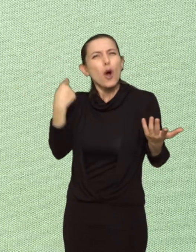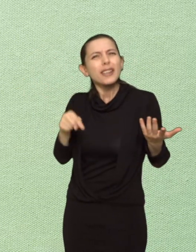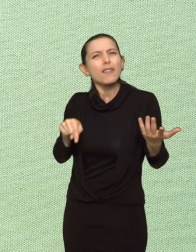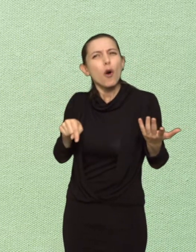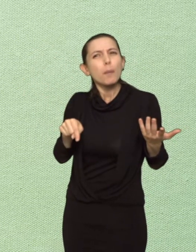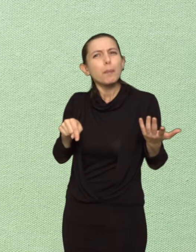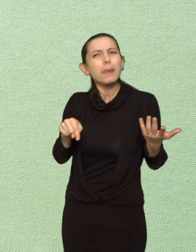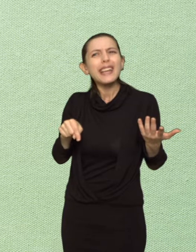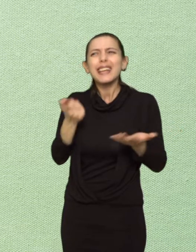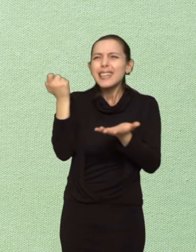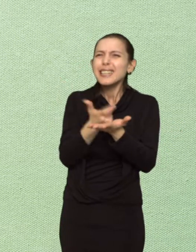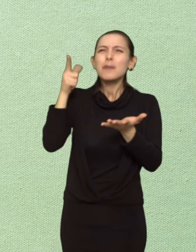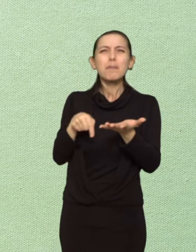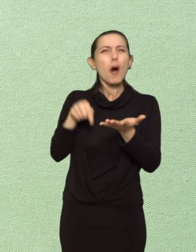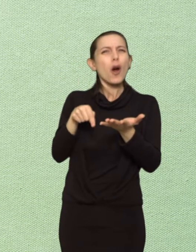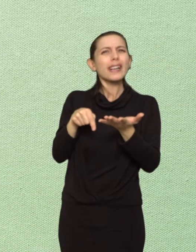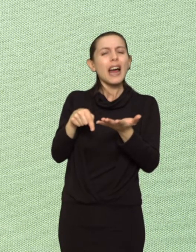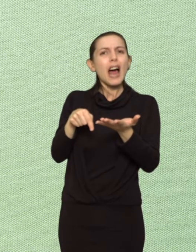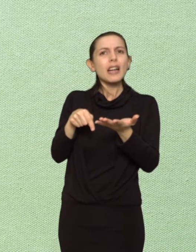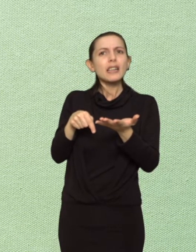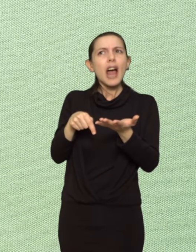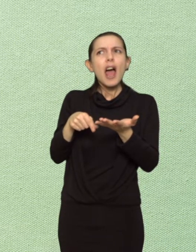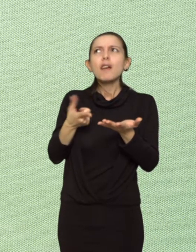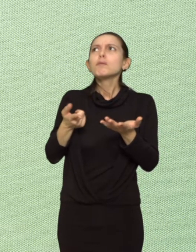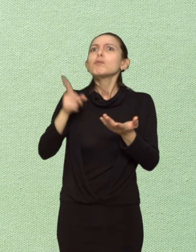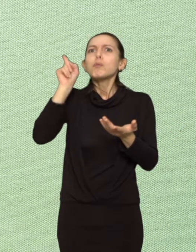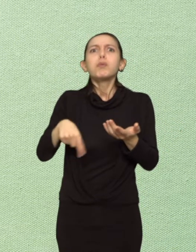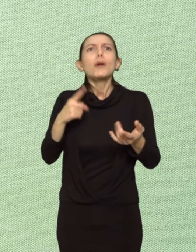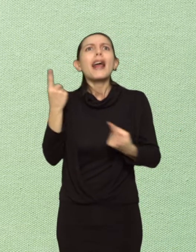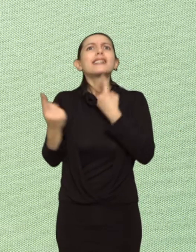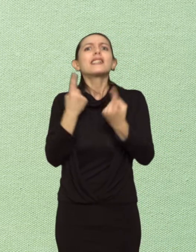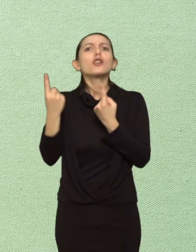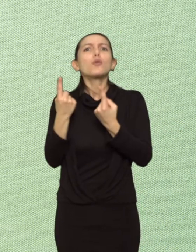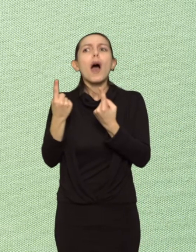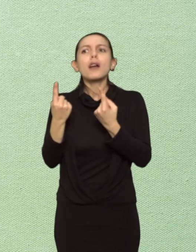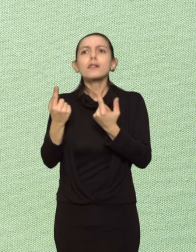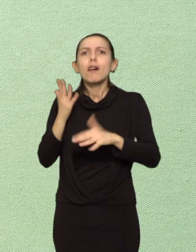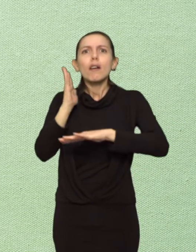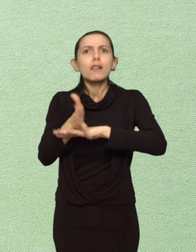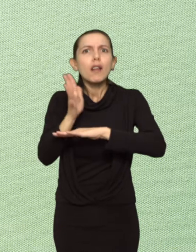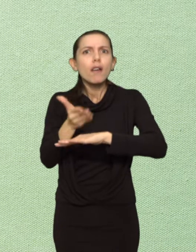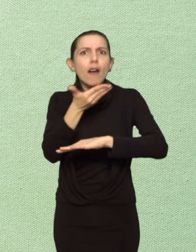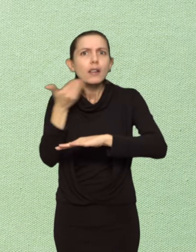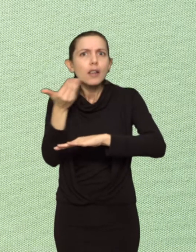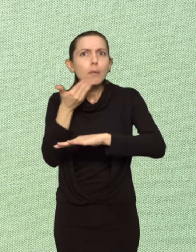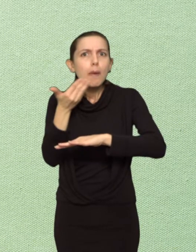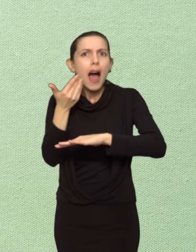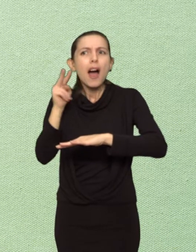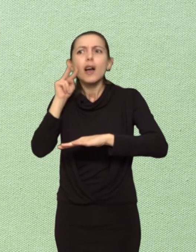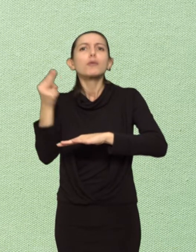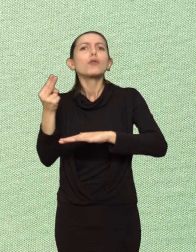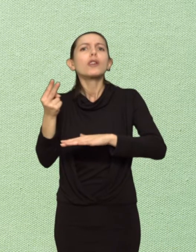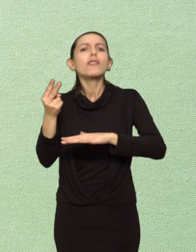importante parlare di cooperazione internazionale anche quando vi è una carenza negli interventi di tutela